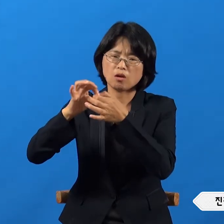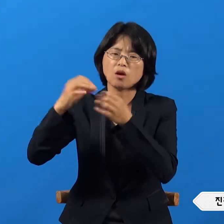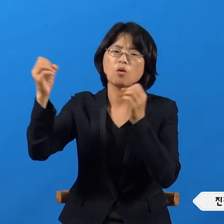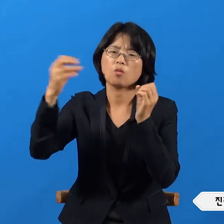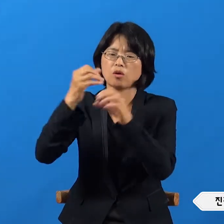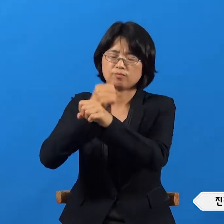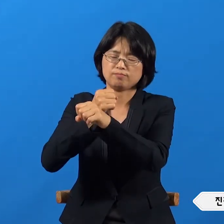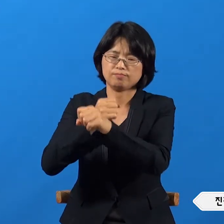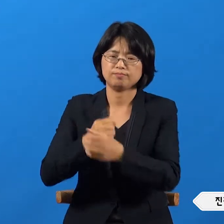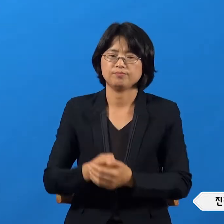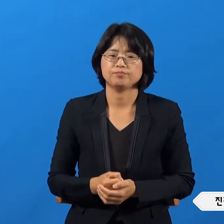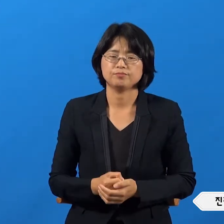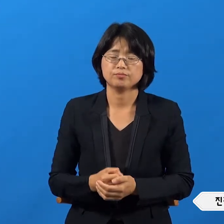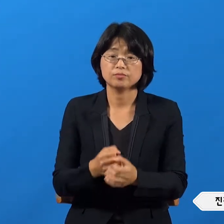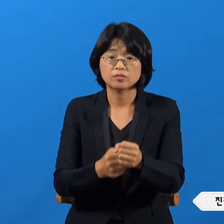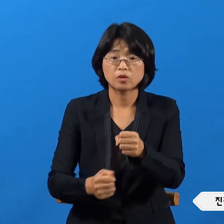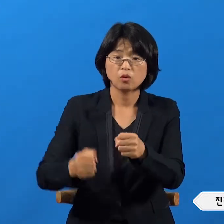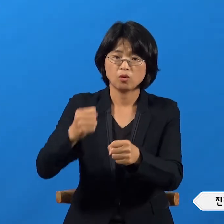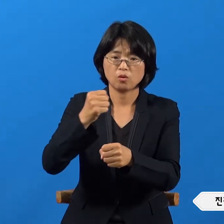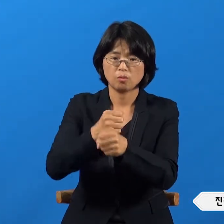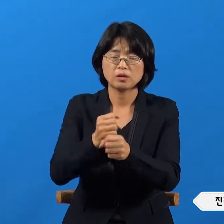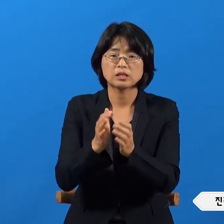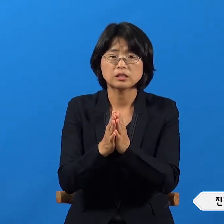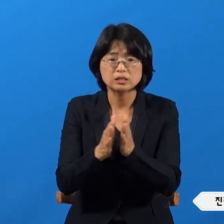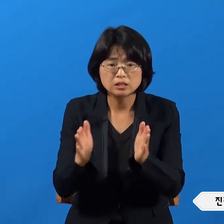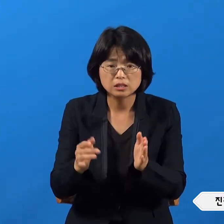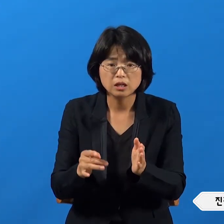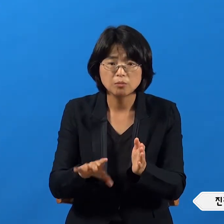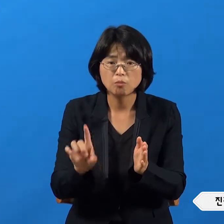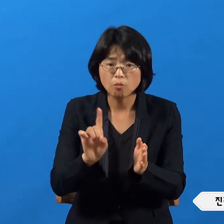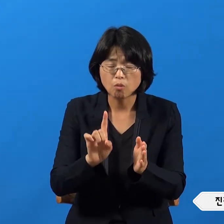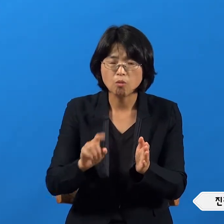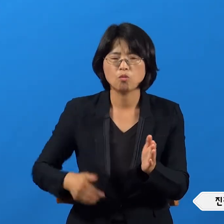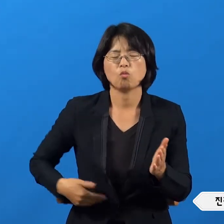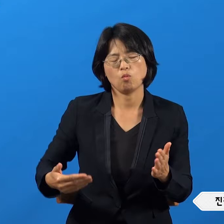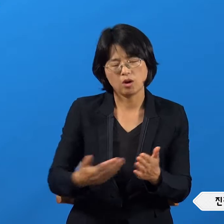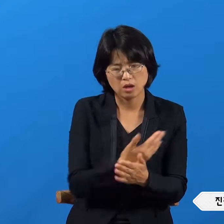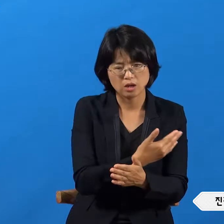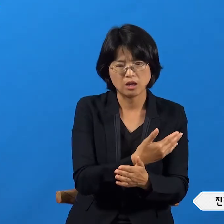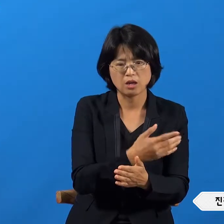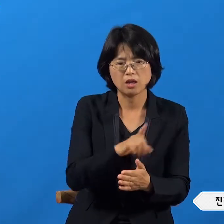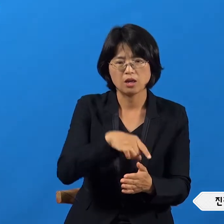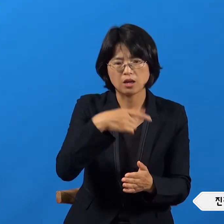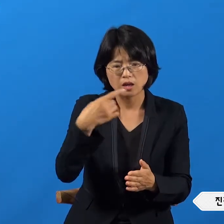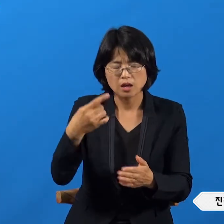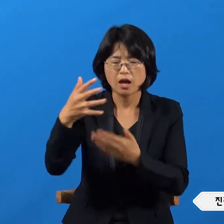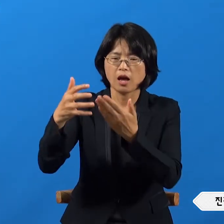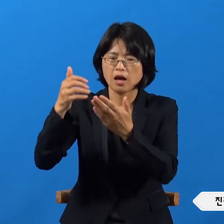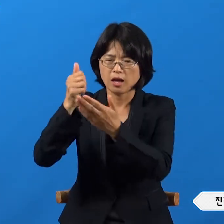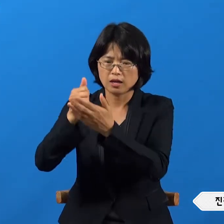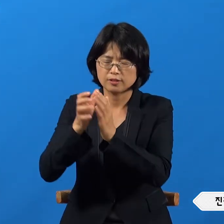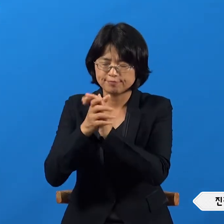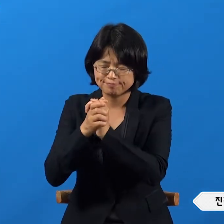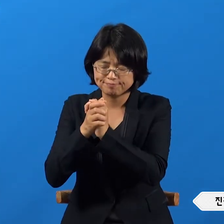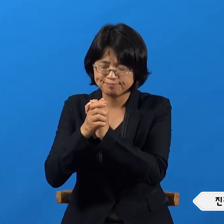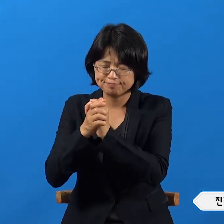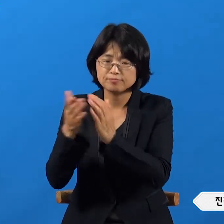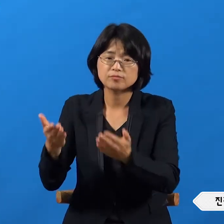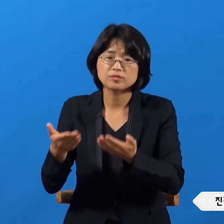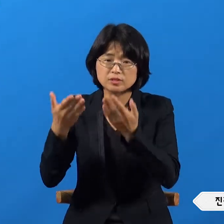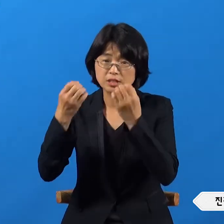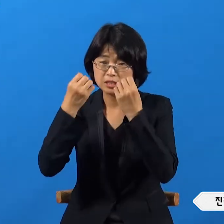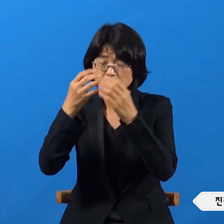나가며 회개하며 기도함으로 회복시키시고 새롭게 하시는 하나님의 모습, 영적